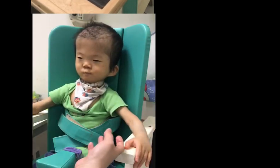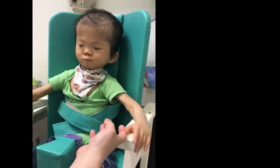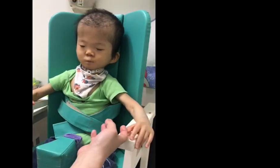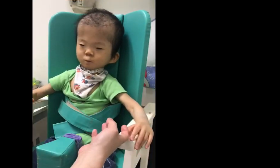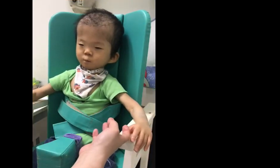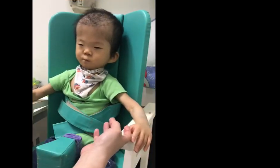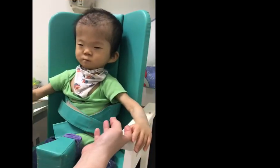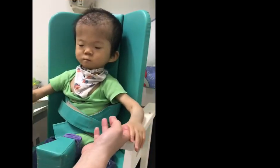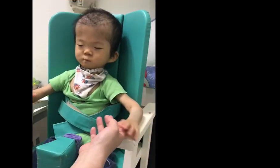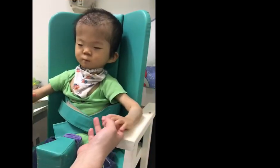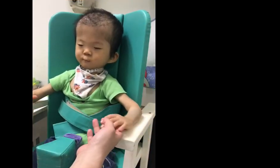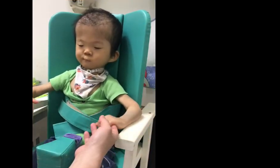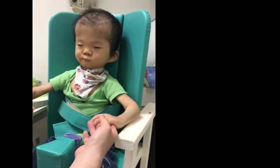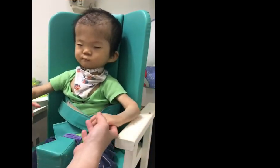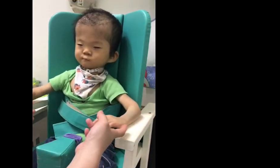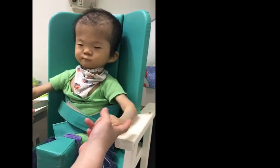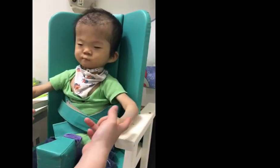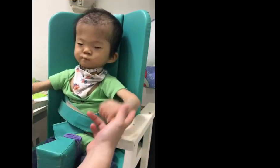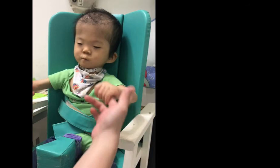你要什么？